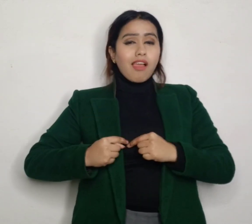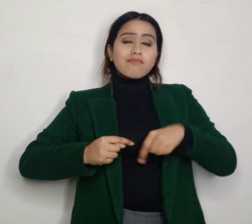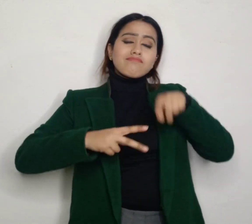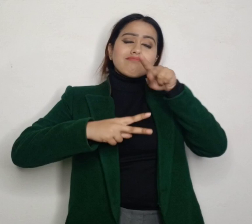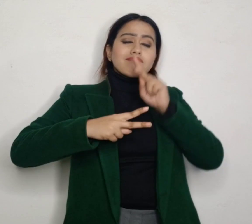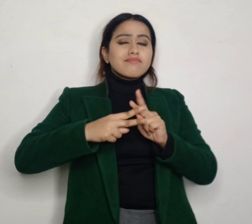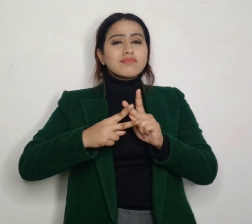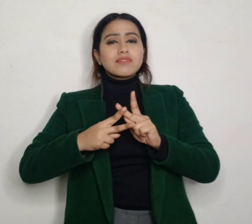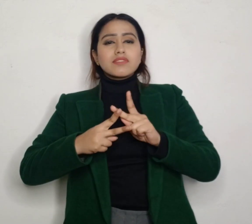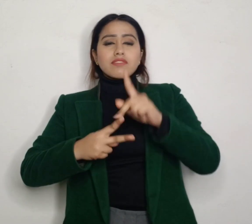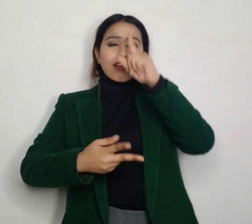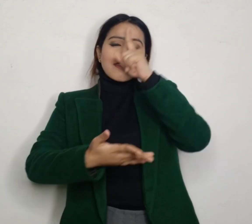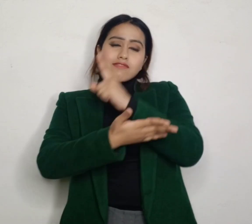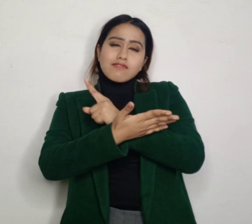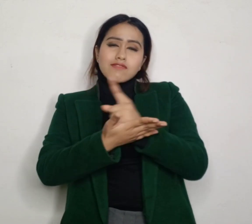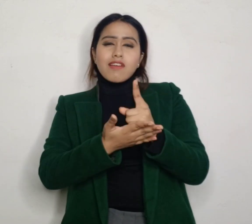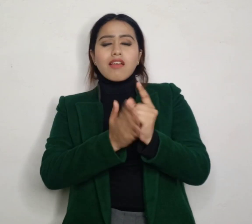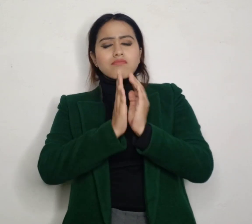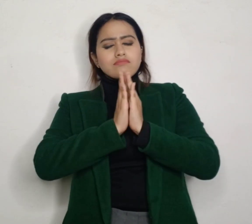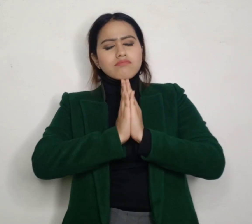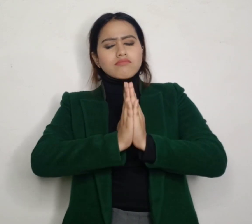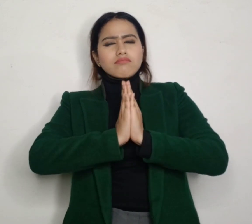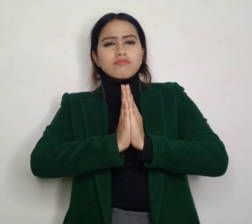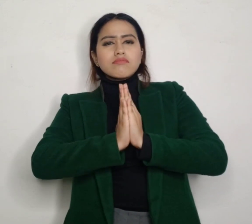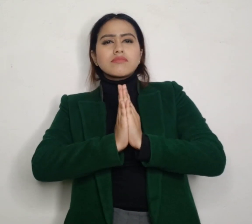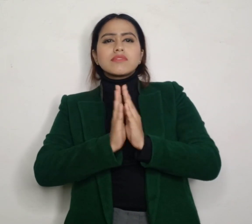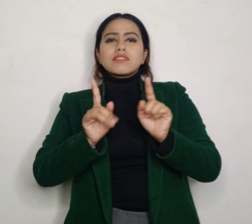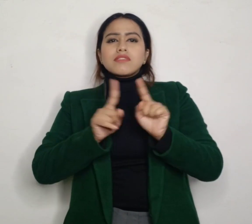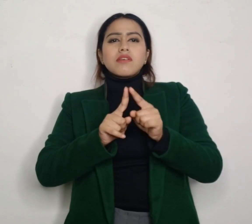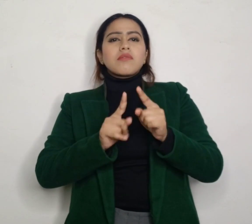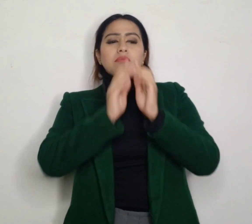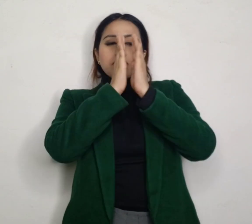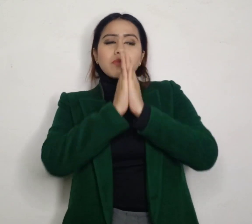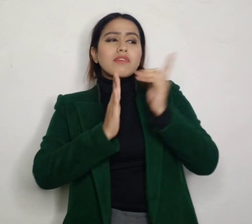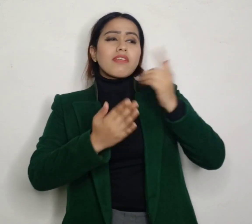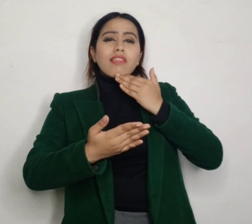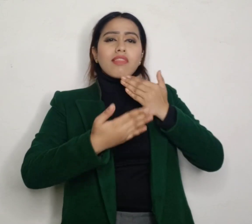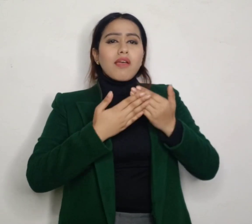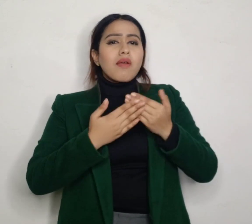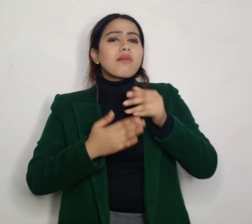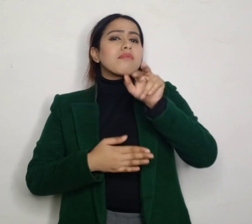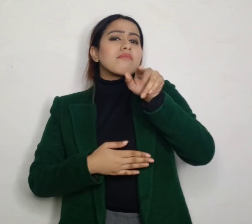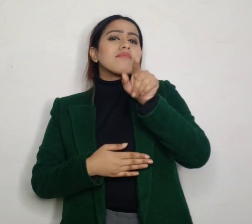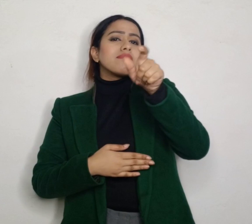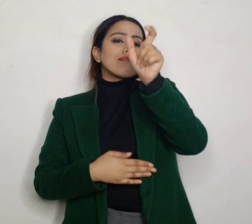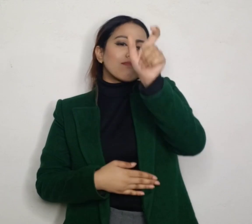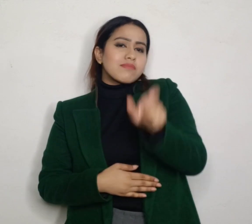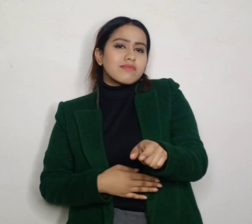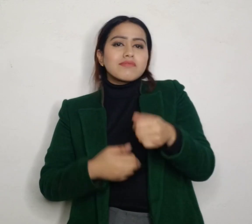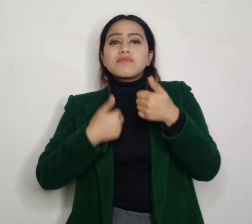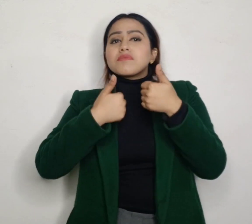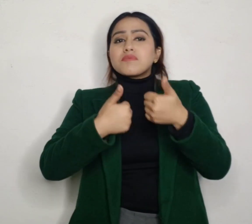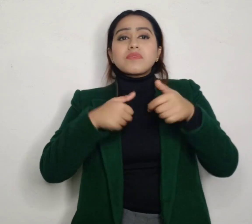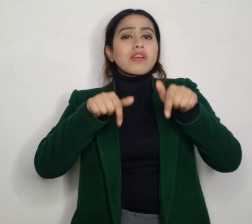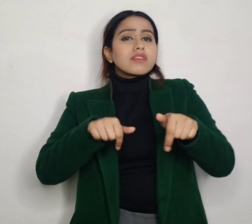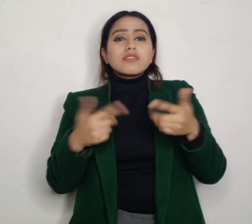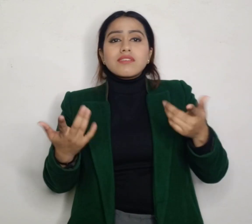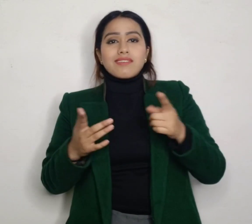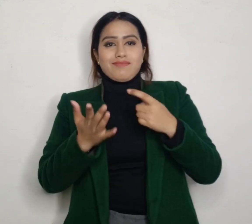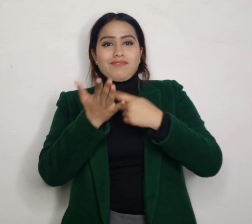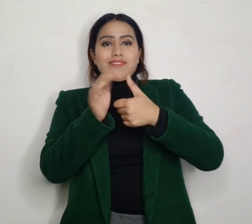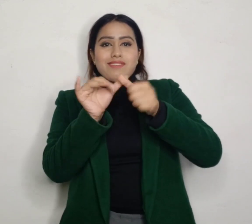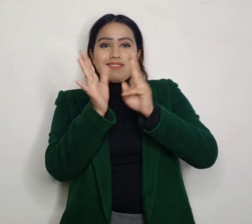भी हमारे हृदय से प्रभु के लिए धन्यवाद निकले। नमस्ते दोस्तों, मैं हूं आरजे कार्तिक। एक बड़ा छोटा सा प्रसंग है प्रभु श्री राम